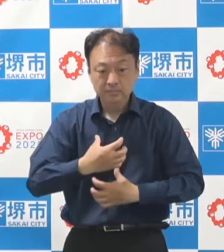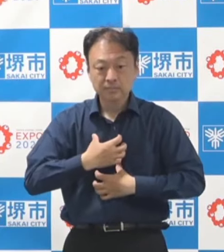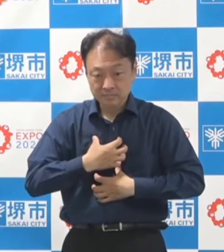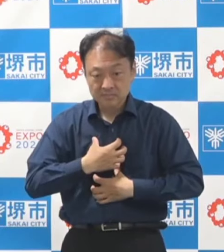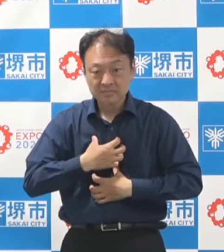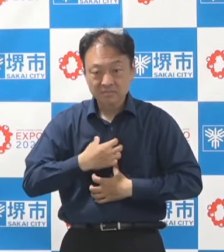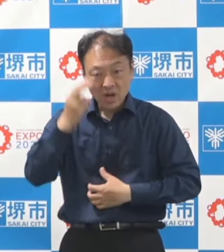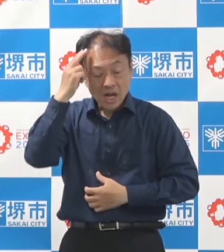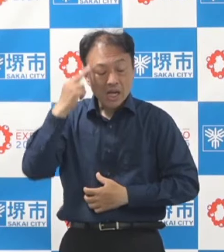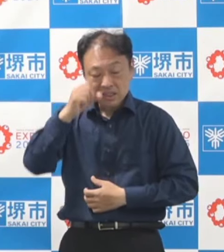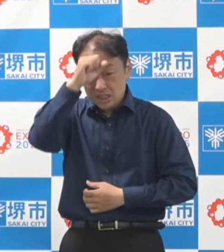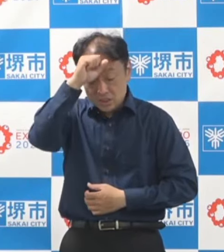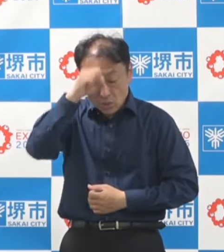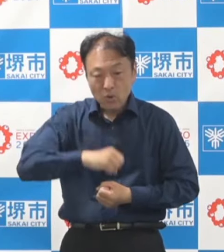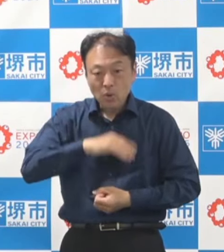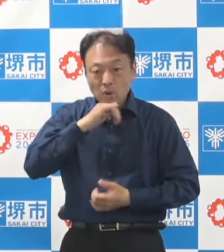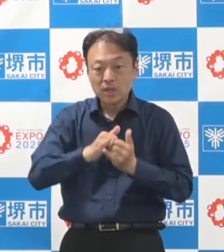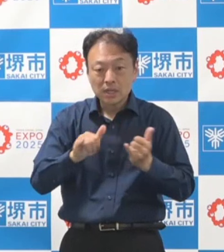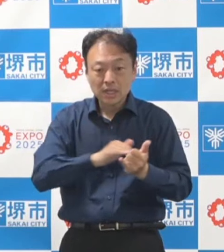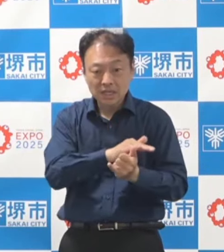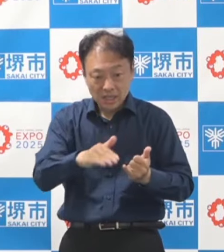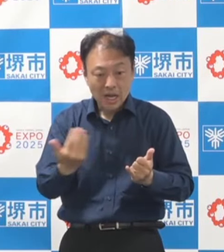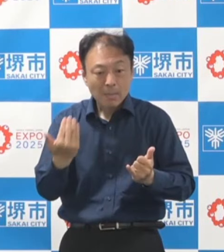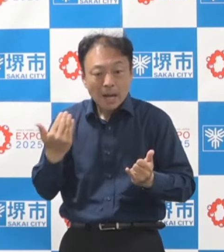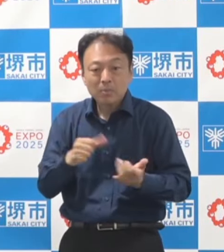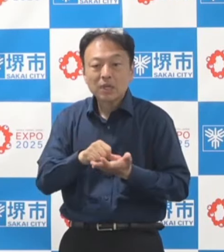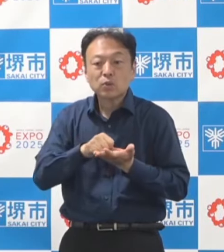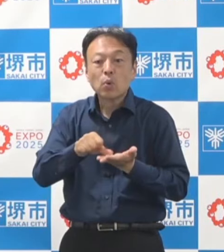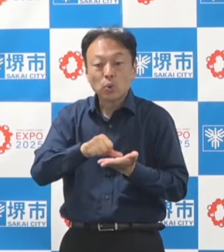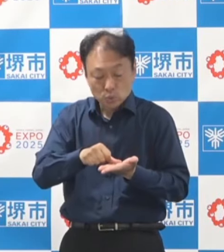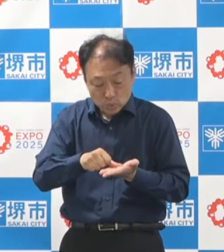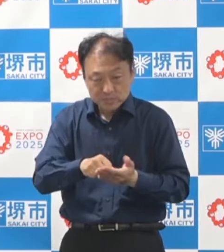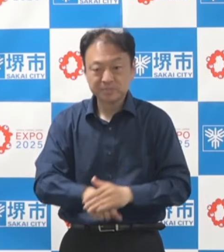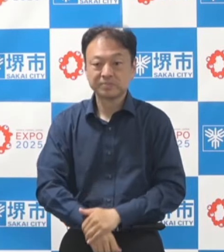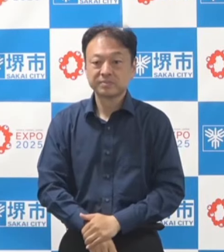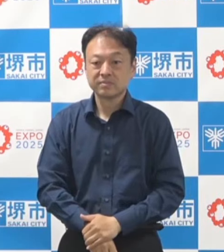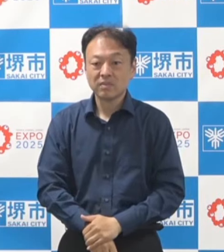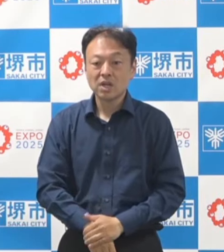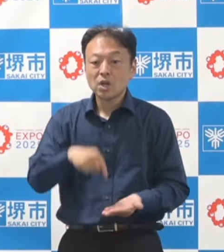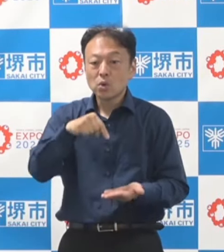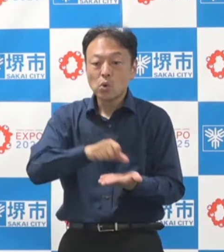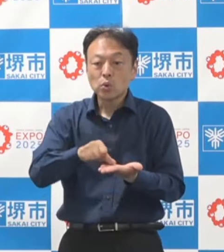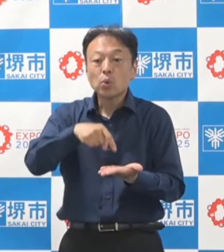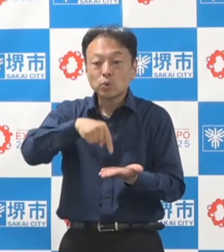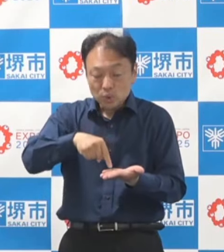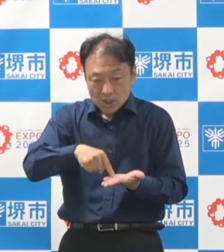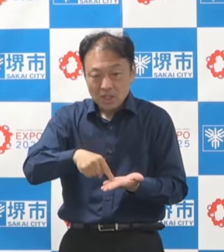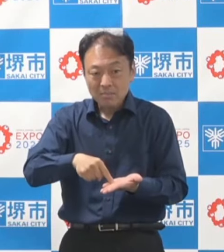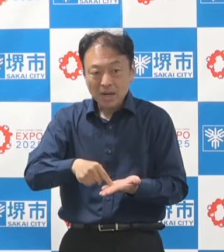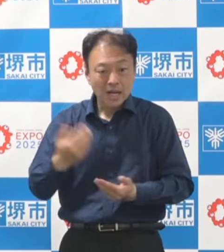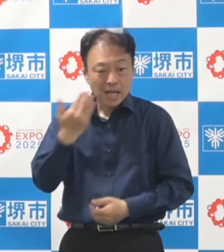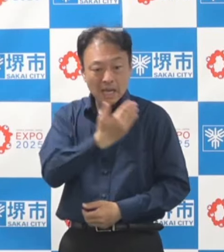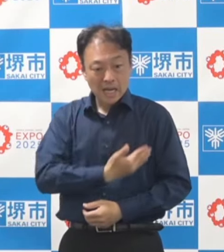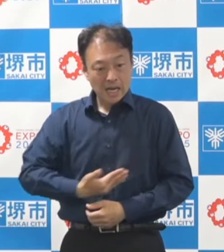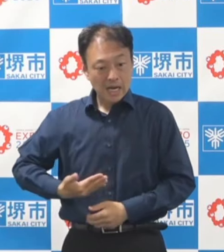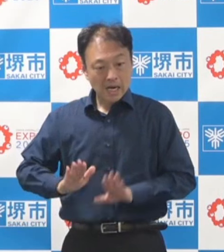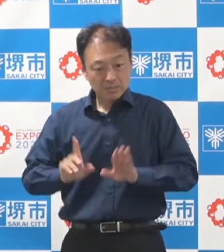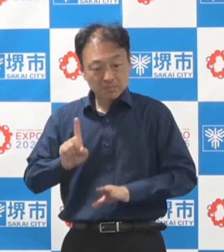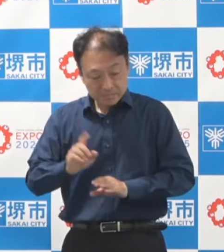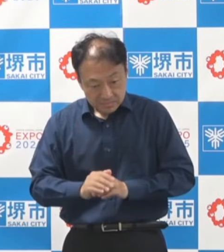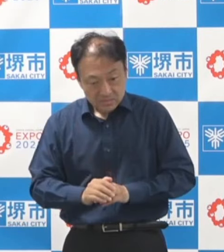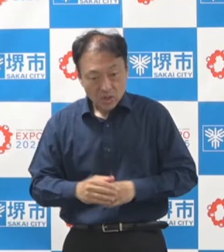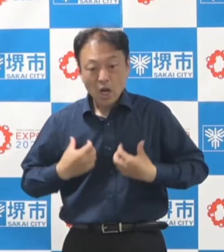者の方と事前登録を行いまして、その時に身体的特徴や服装などを協力者に電子メールや